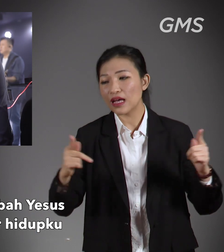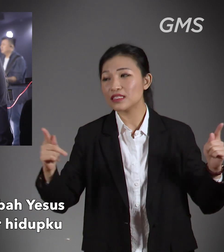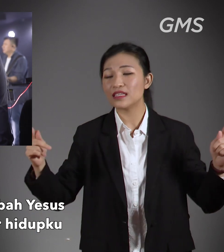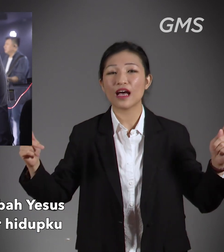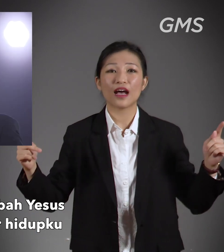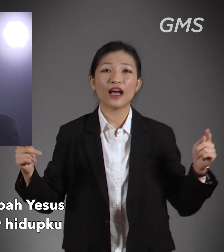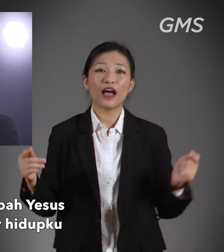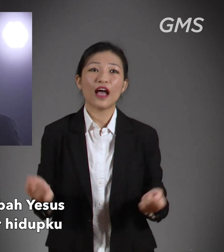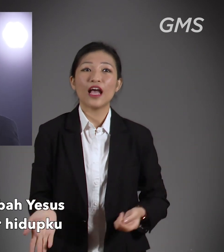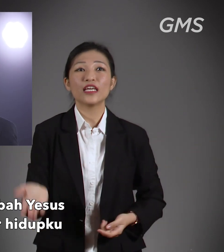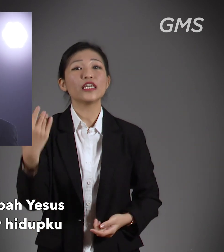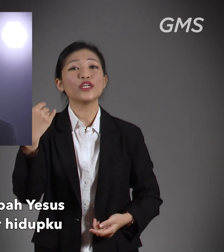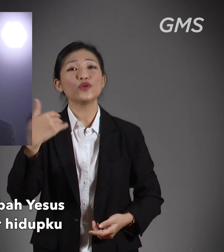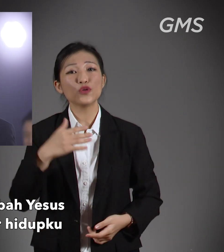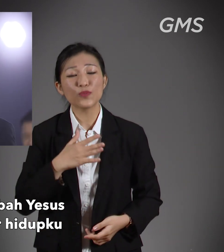seumur